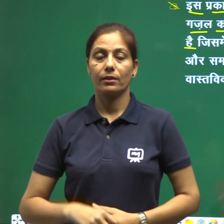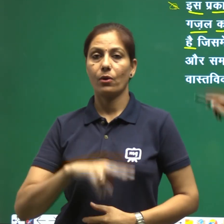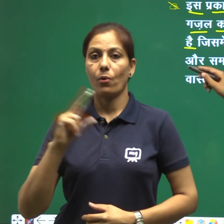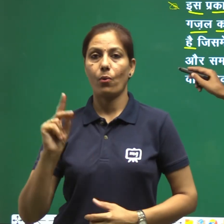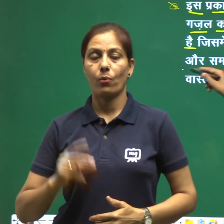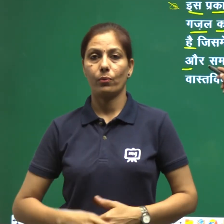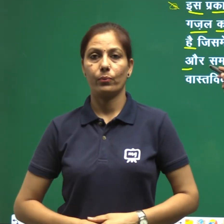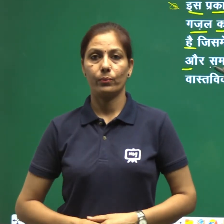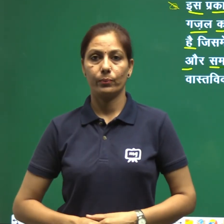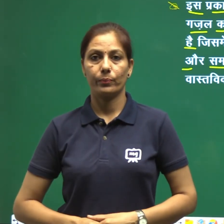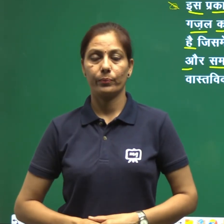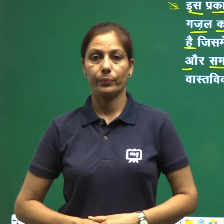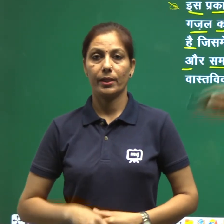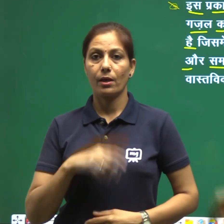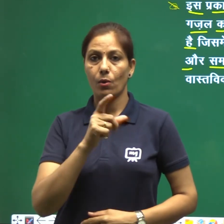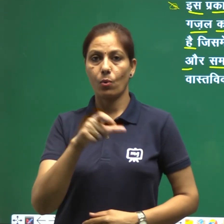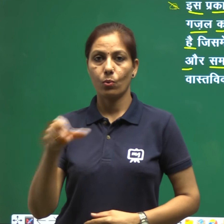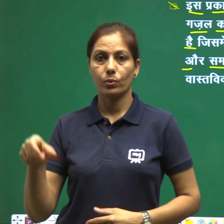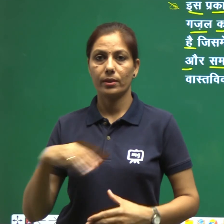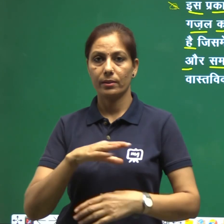और समाज की